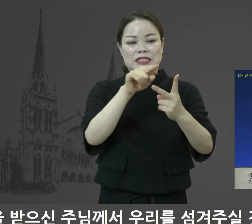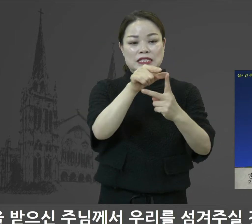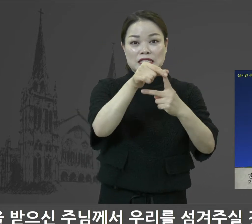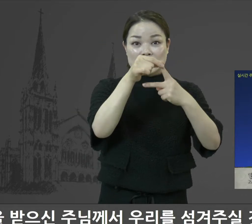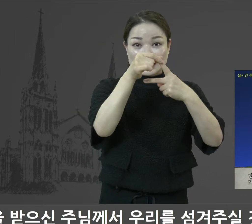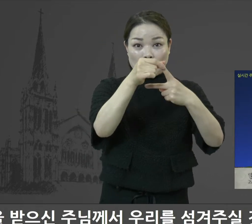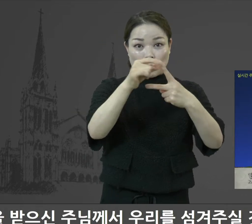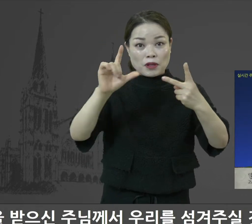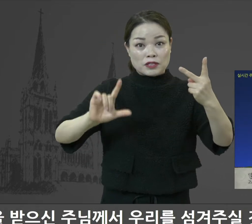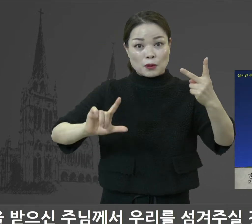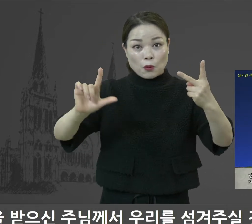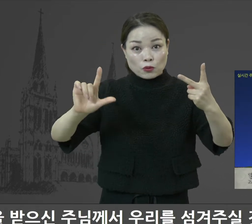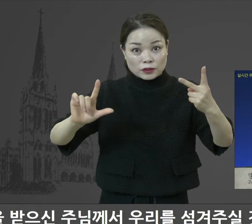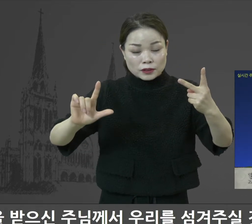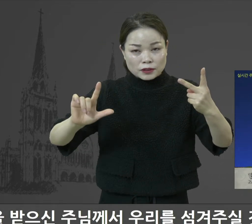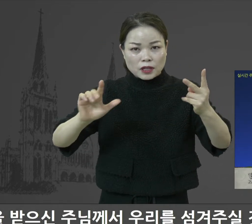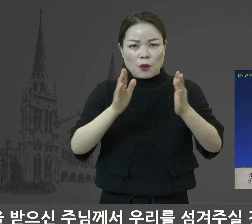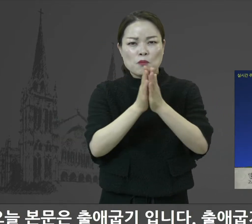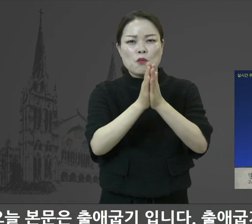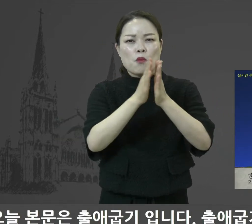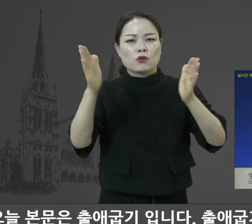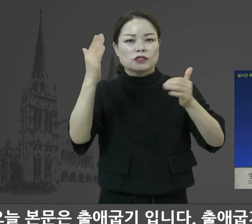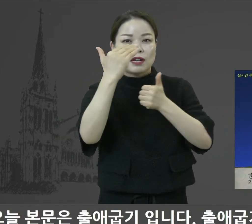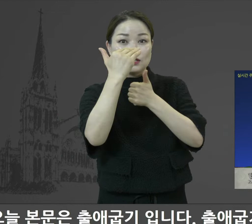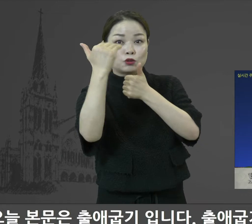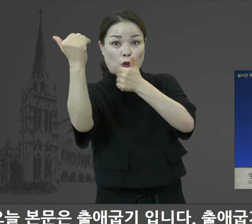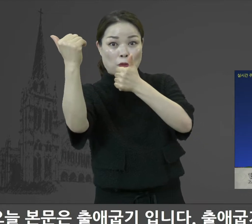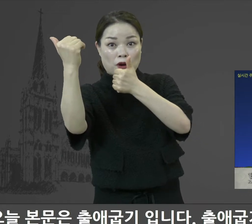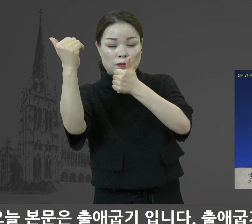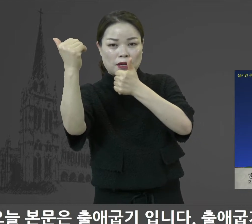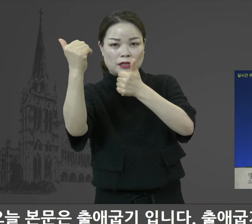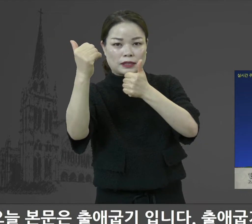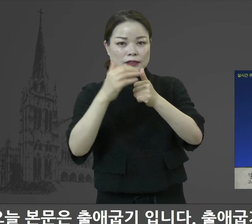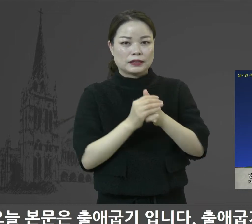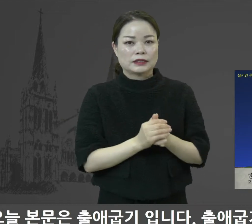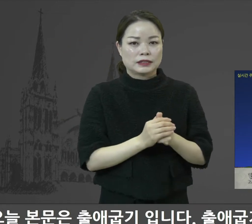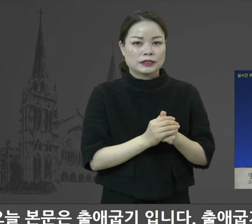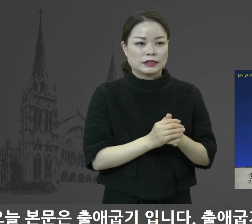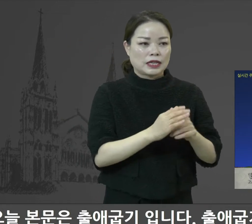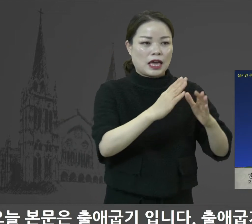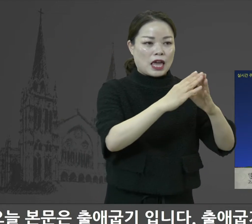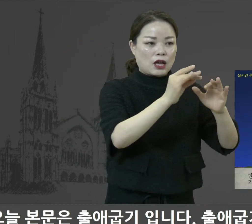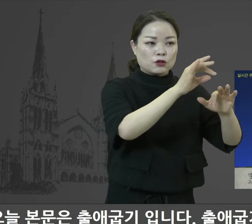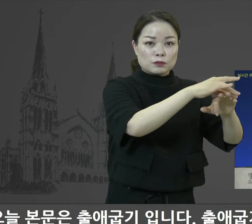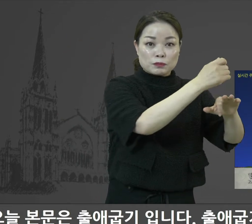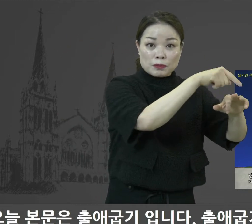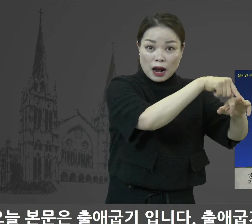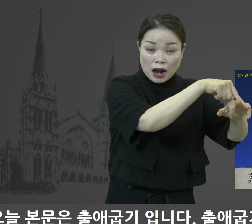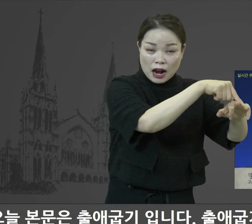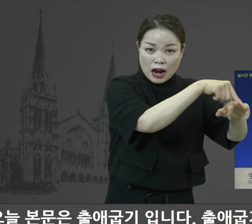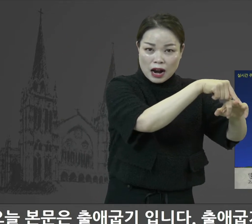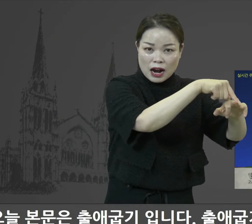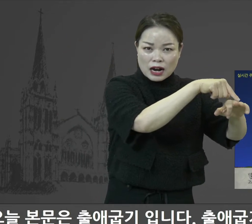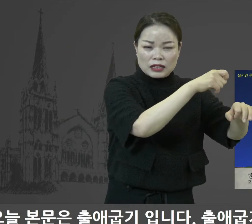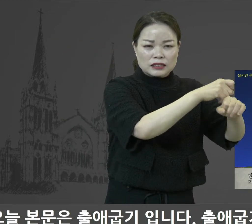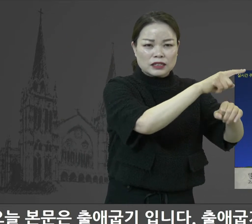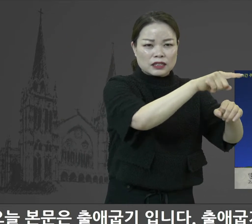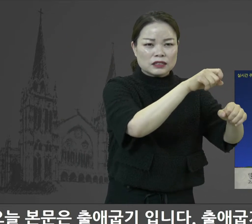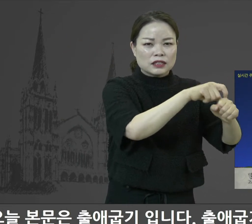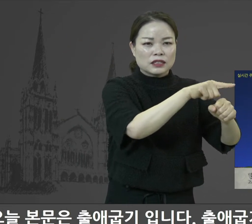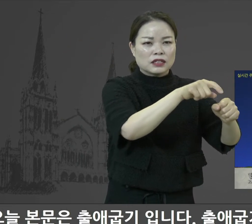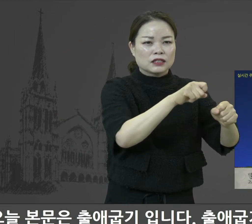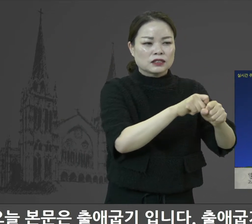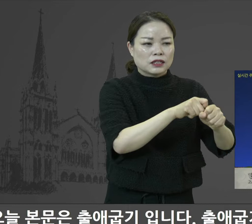번째 장면은 모세가 소명을 받고 애굽 왕 바로에게 가서 이스라엘 백성들을